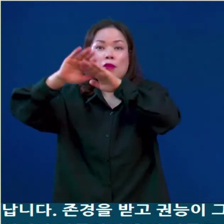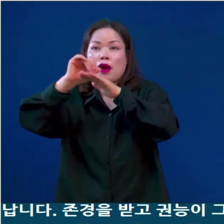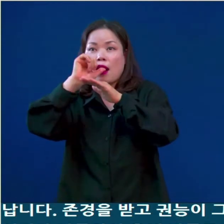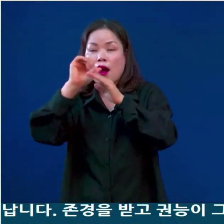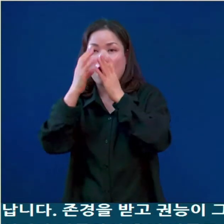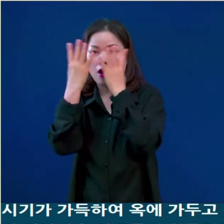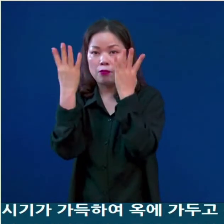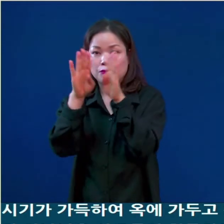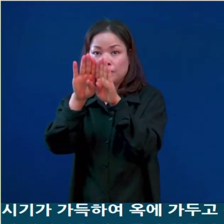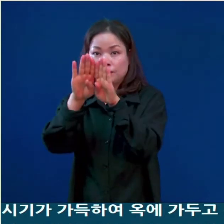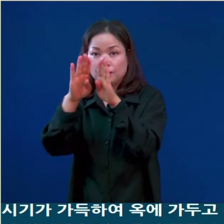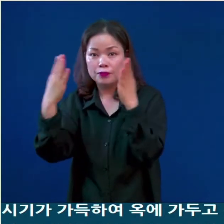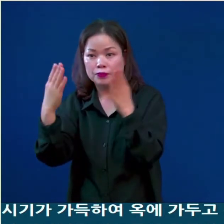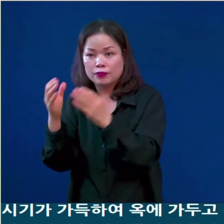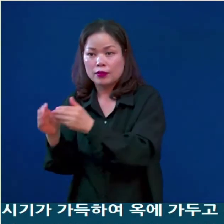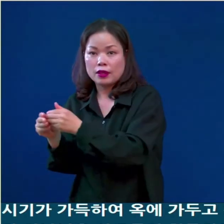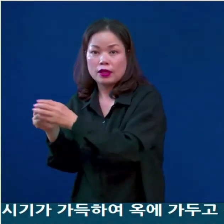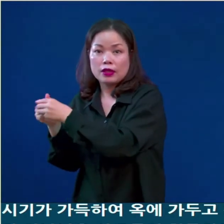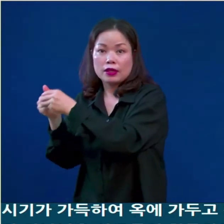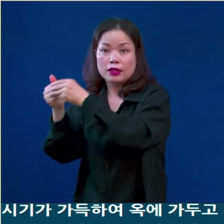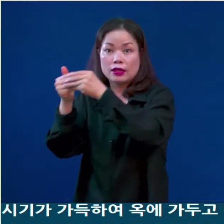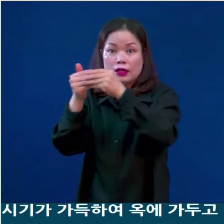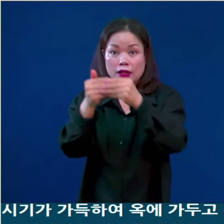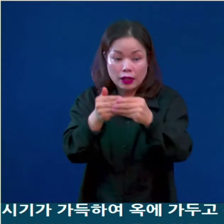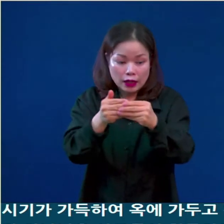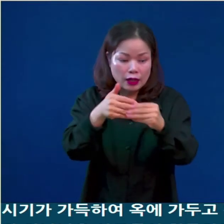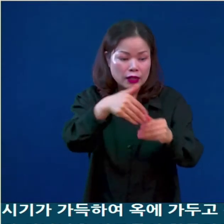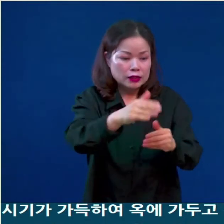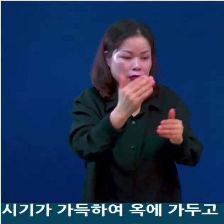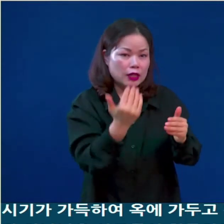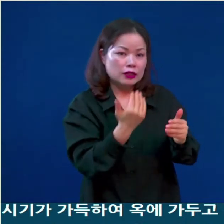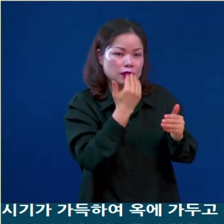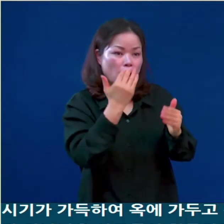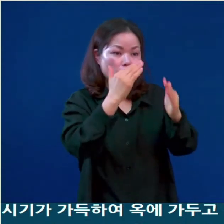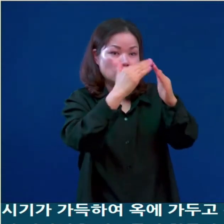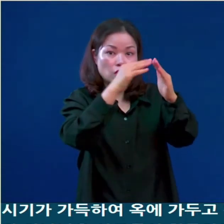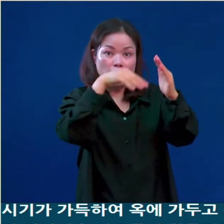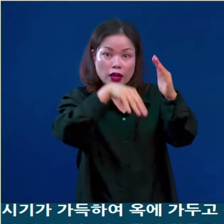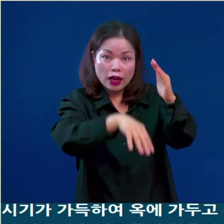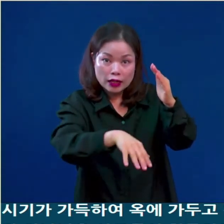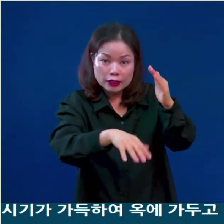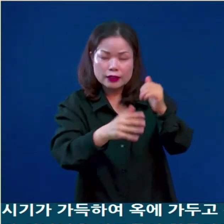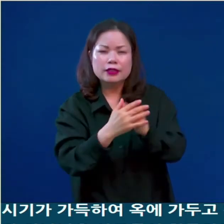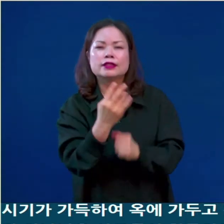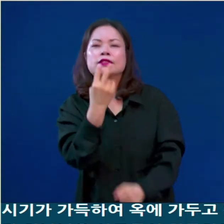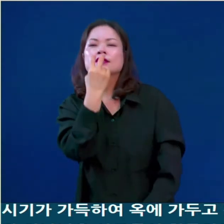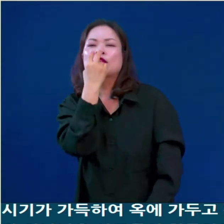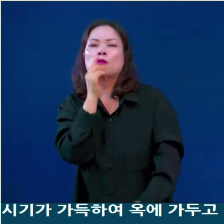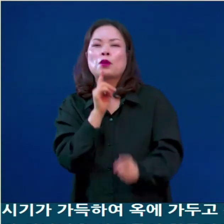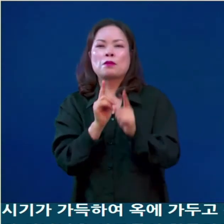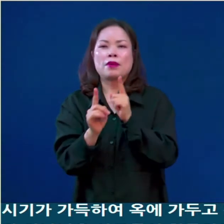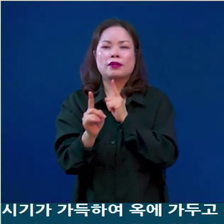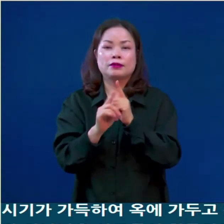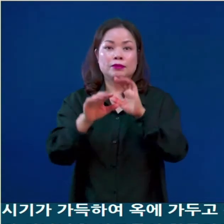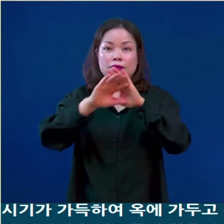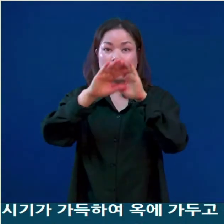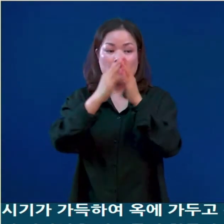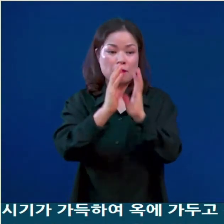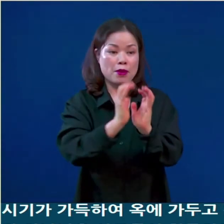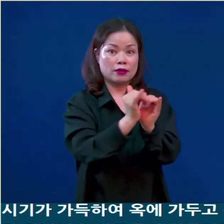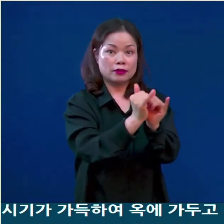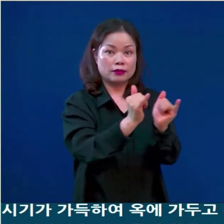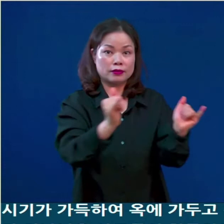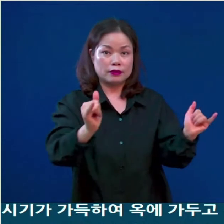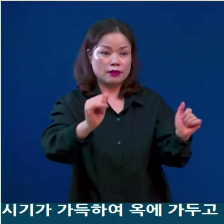옥문을 열고 끌어내어 이르되 가서 성전에 서서 이 생명의 말씀을 다